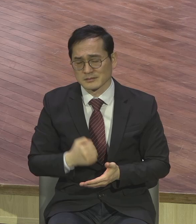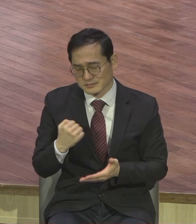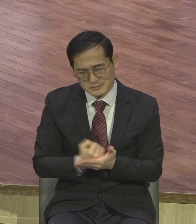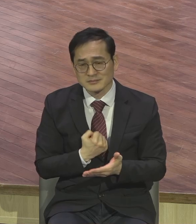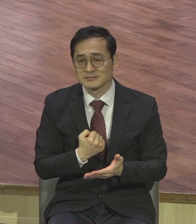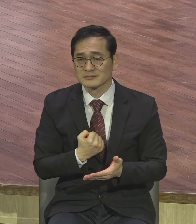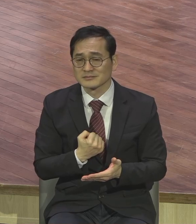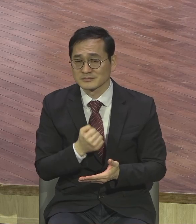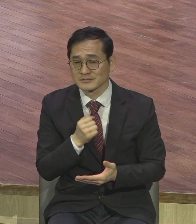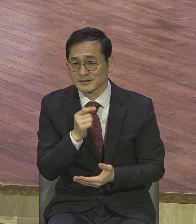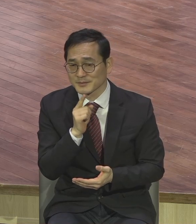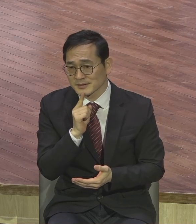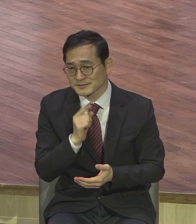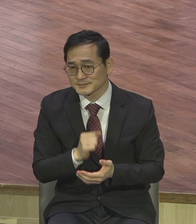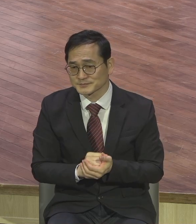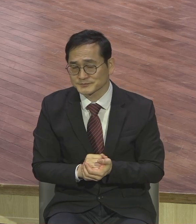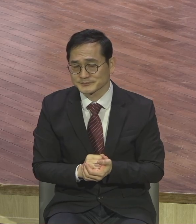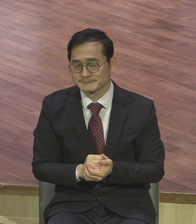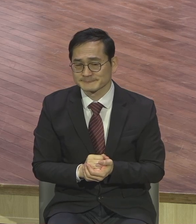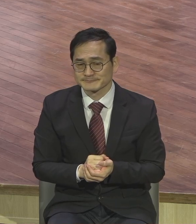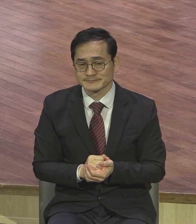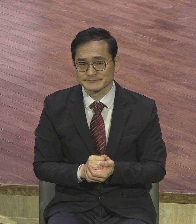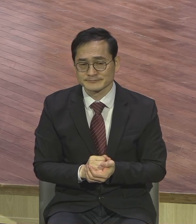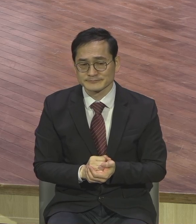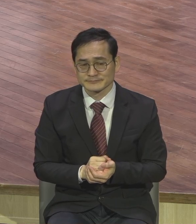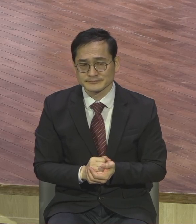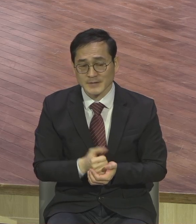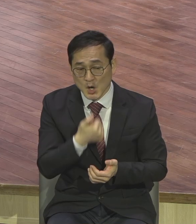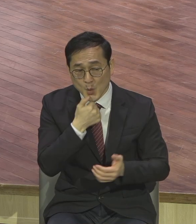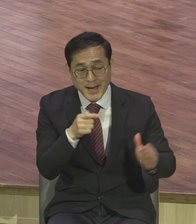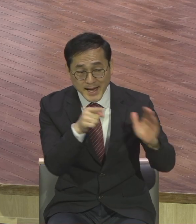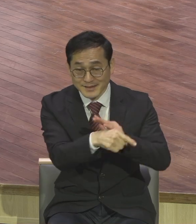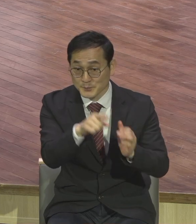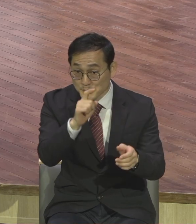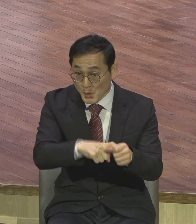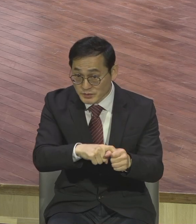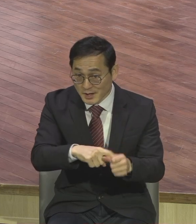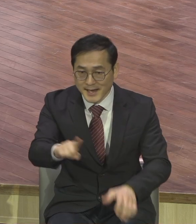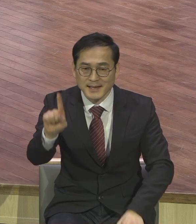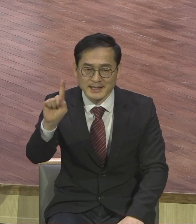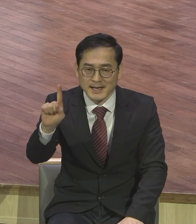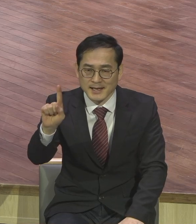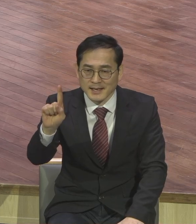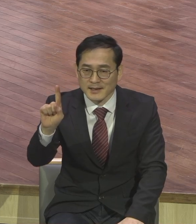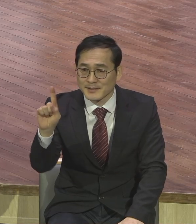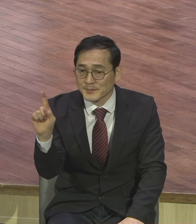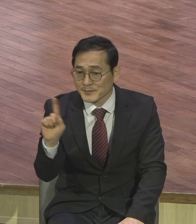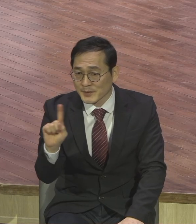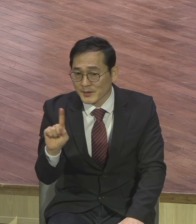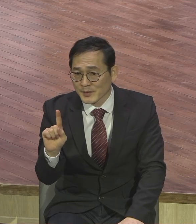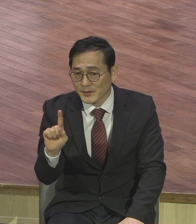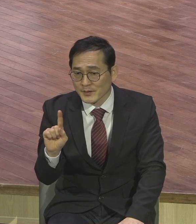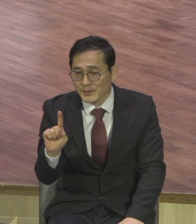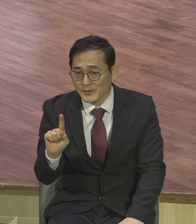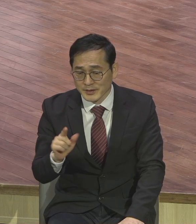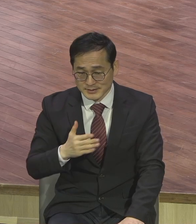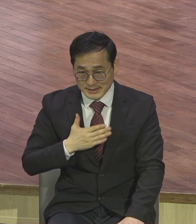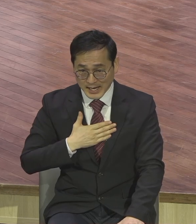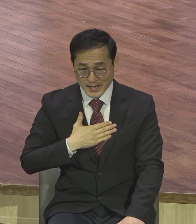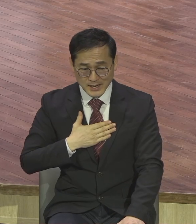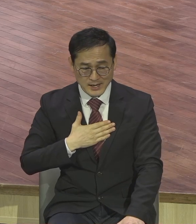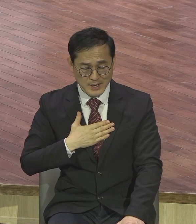사도 바울이 로마에 가려고 했던 이유는 한 가지입니다. 그것은 바로 자신이